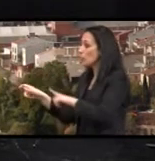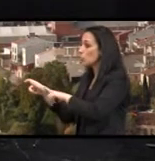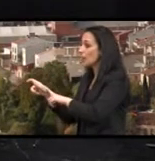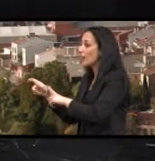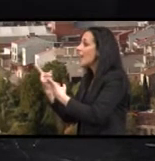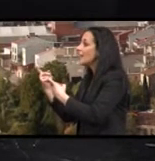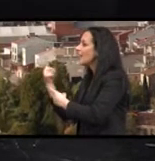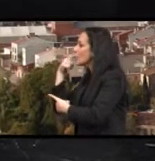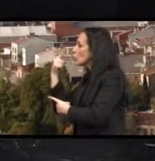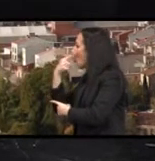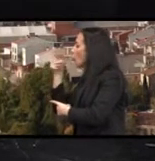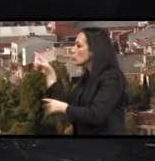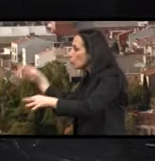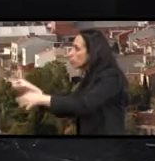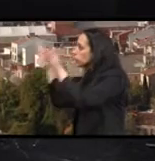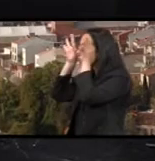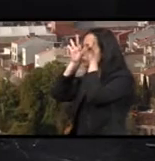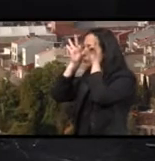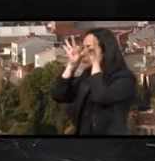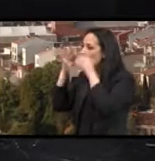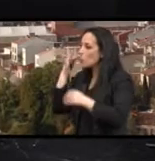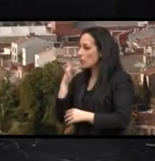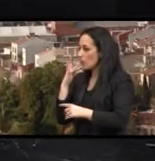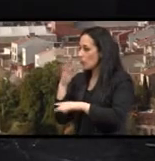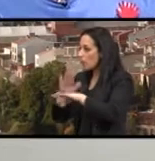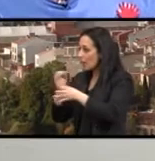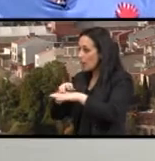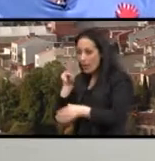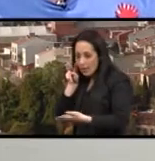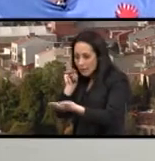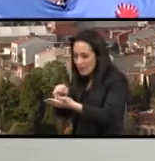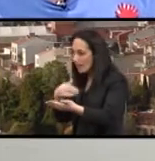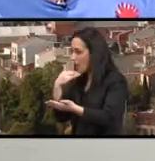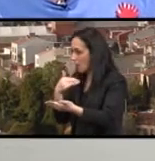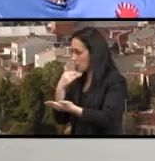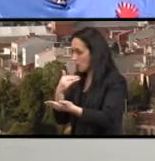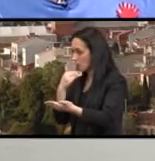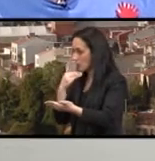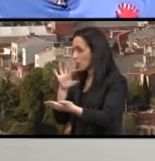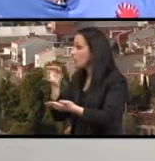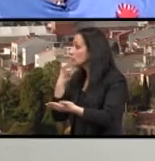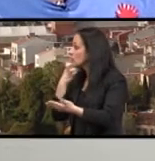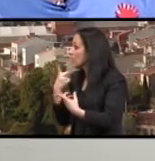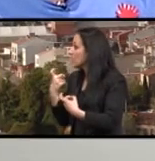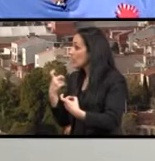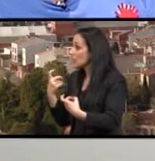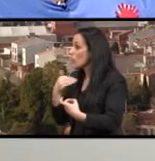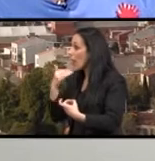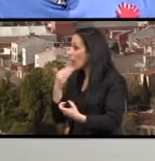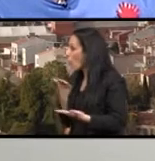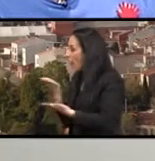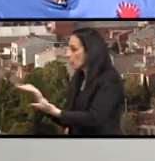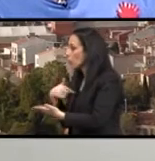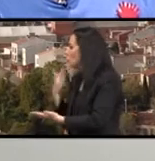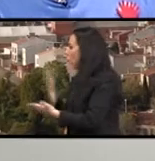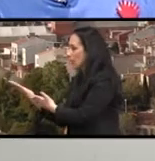la vegi, aquell moment necessito l'ajuda d'aquella persona. Però quan la necessito la demano, jo. Hi ha